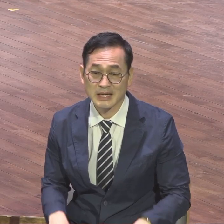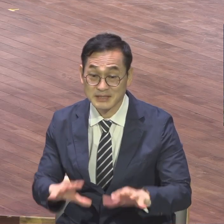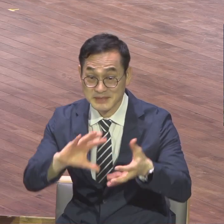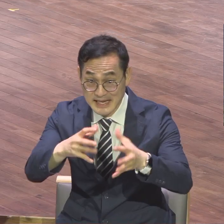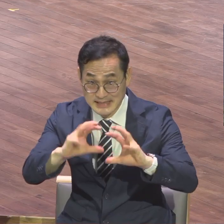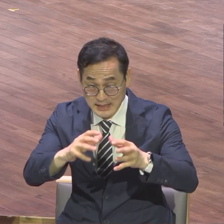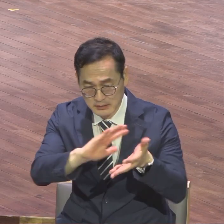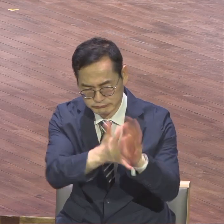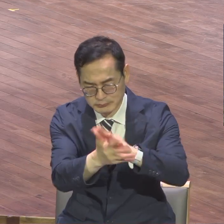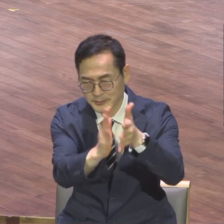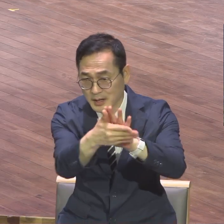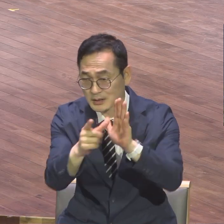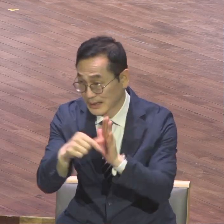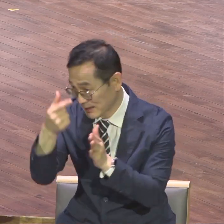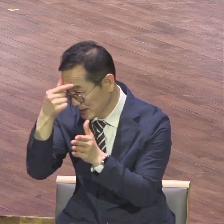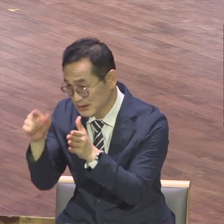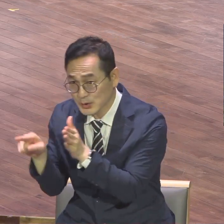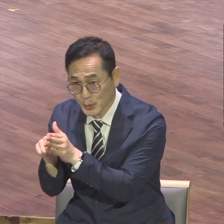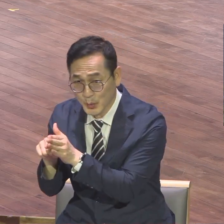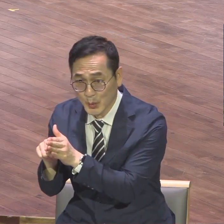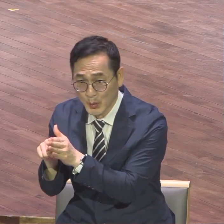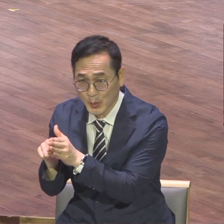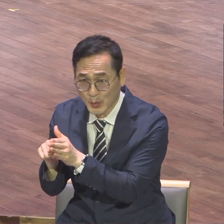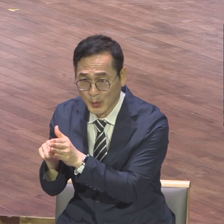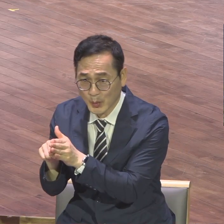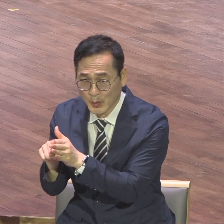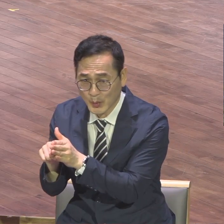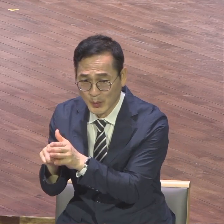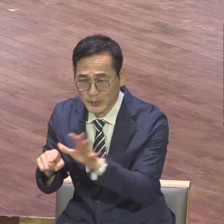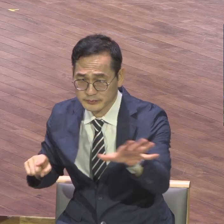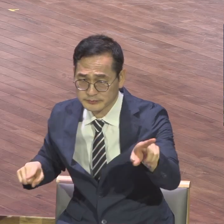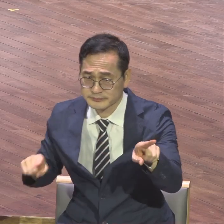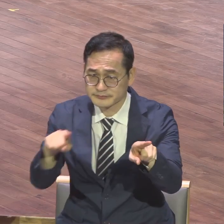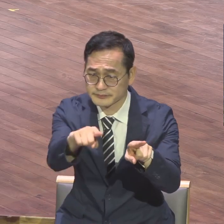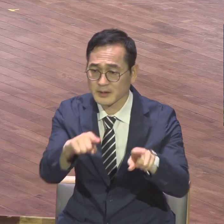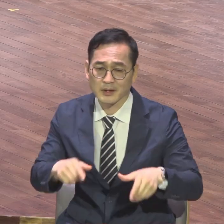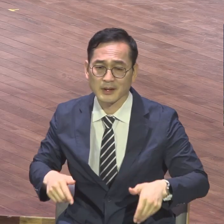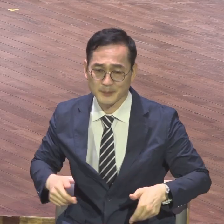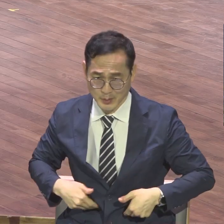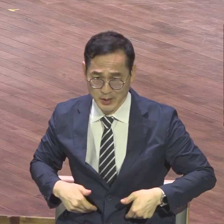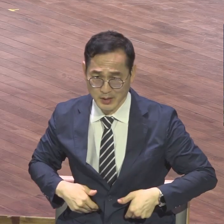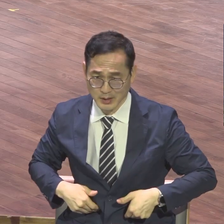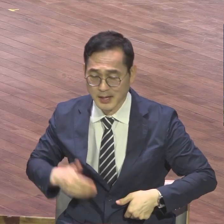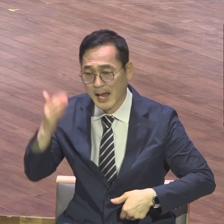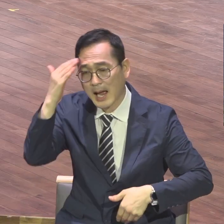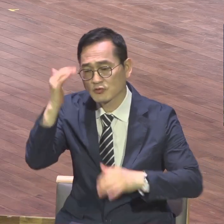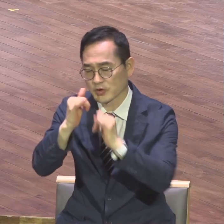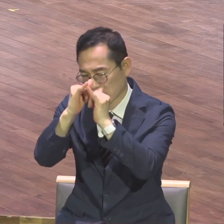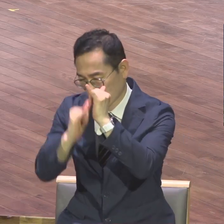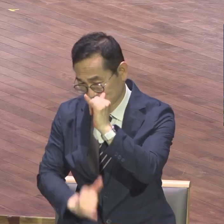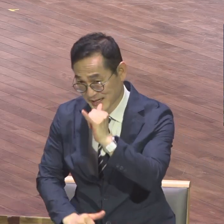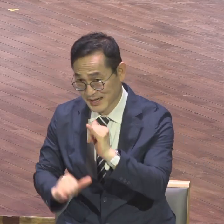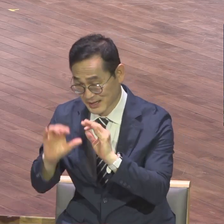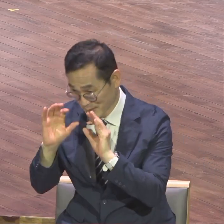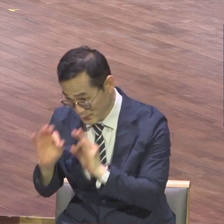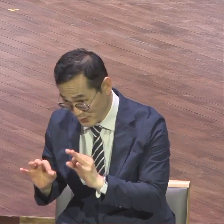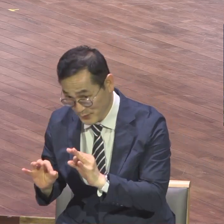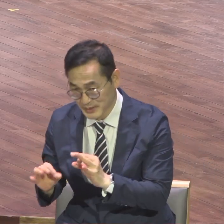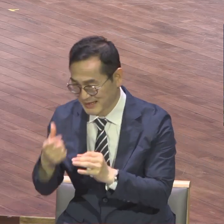기독교가 말이죠. 이 늘 사실은요, 역사를 보면, 우린 한국의 역사를 봐도 기독교가 늘